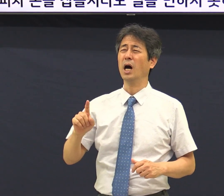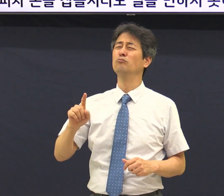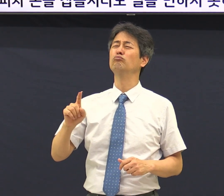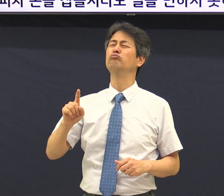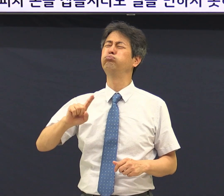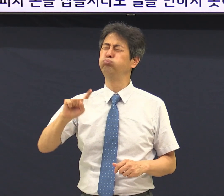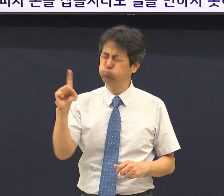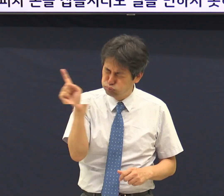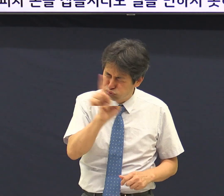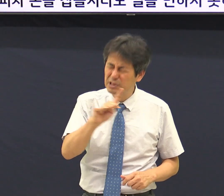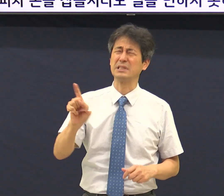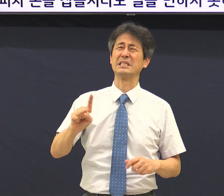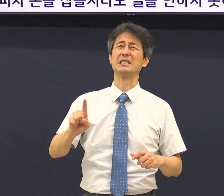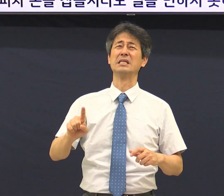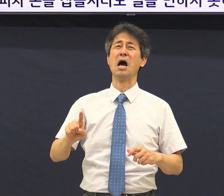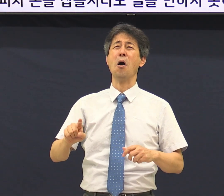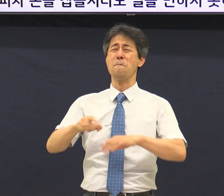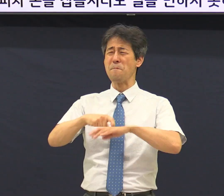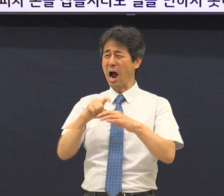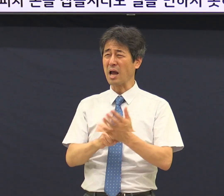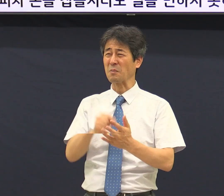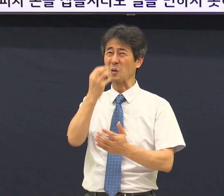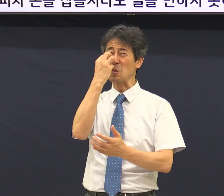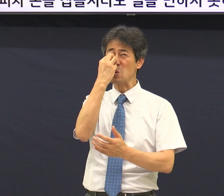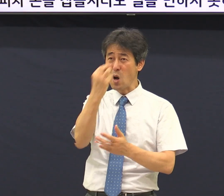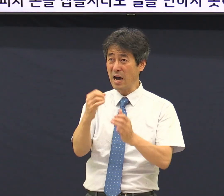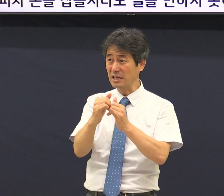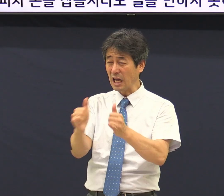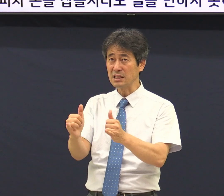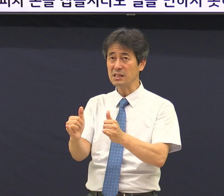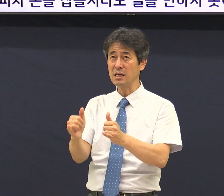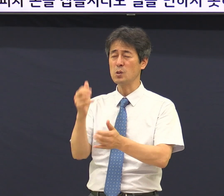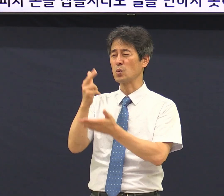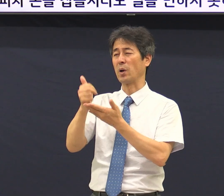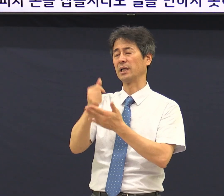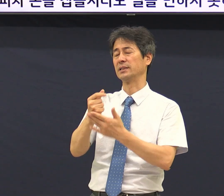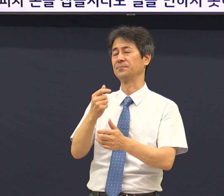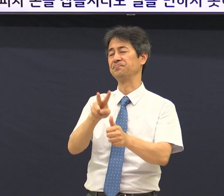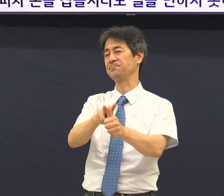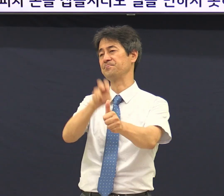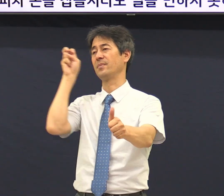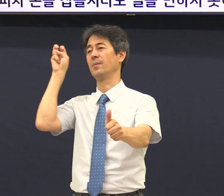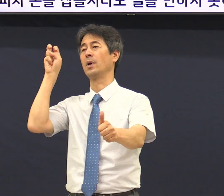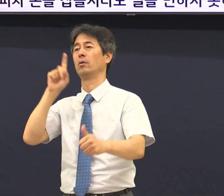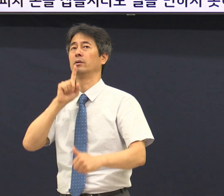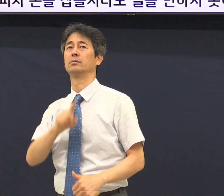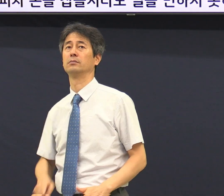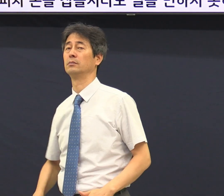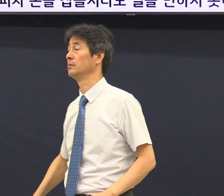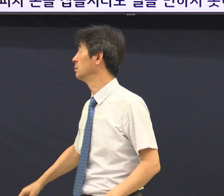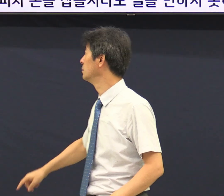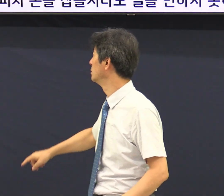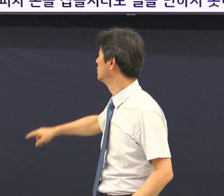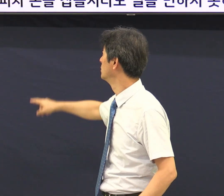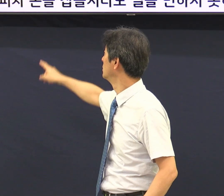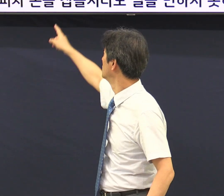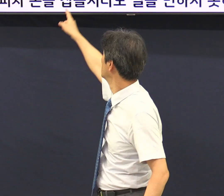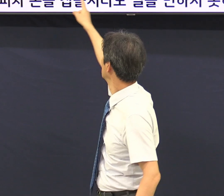5절 말씀 무릇 마음이 교만한 자를 여호와께서는 미워하시나이다.